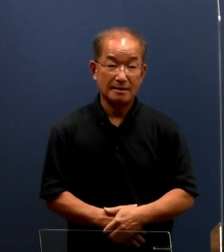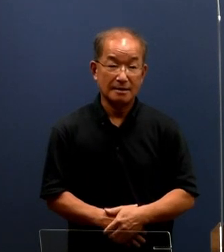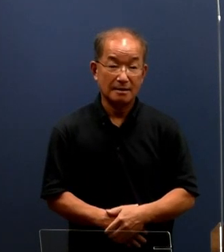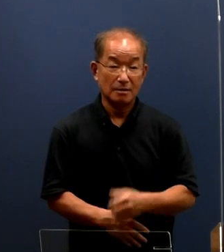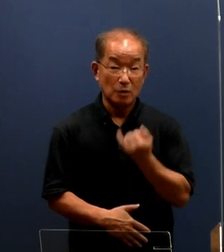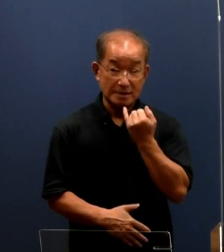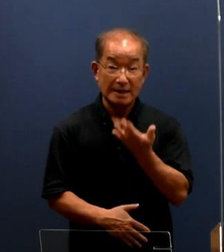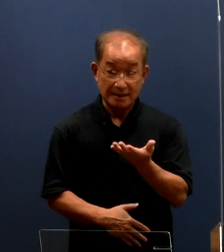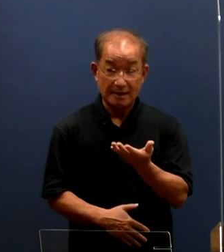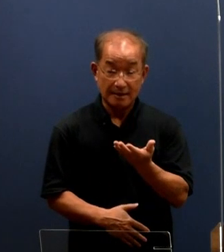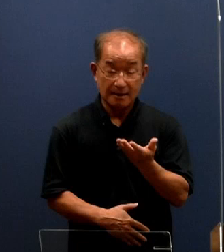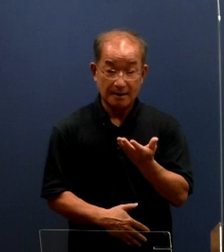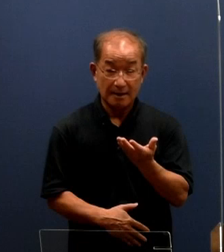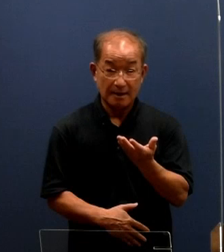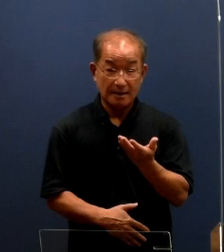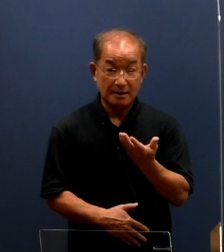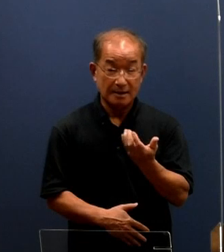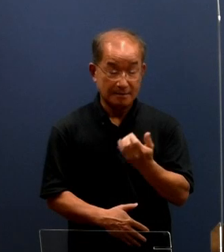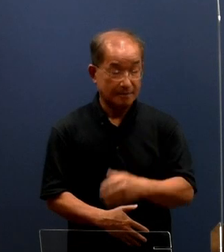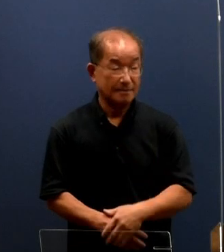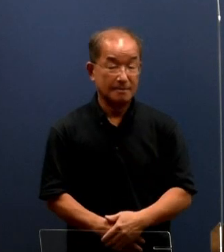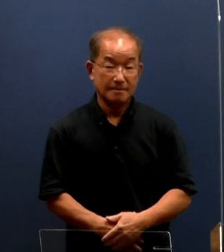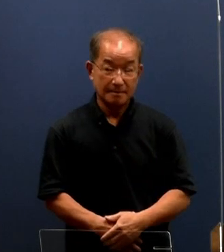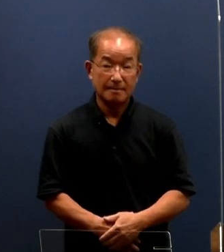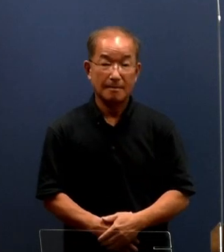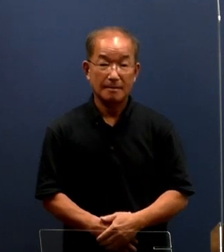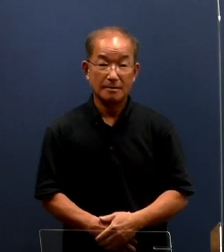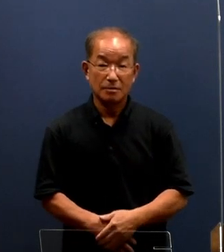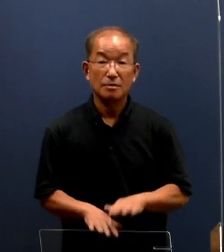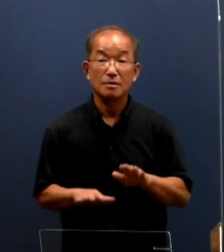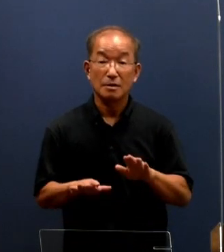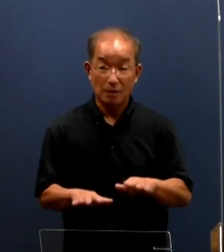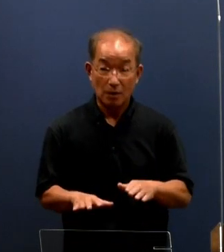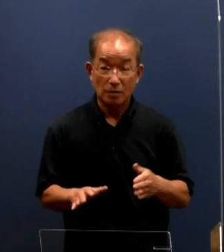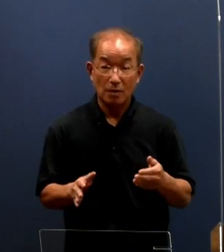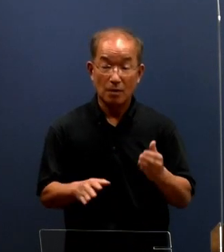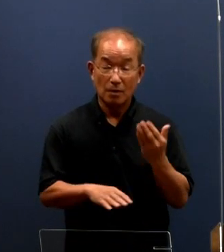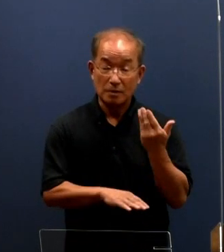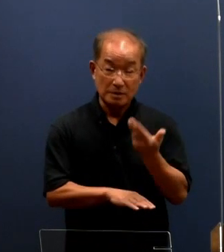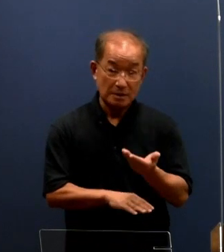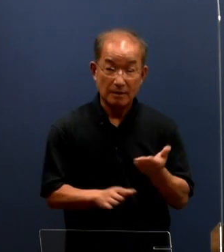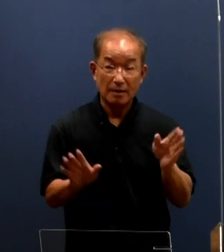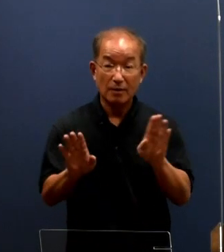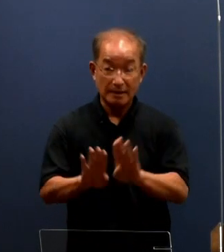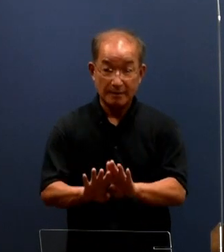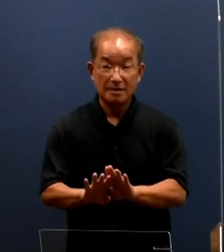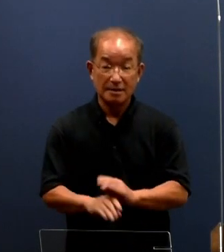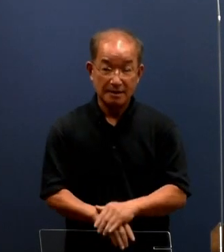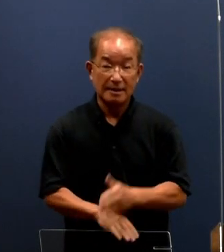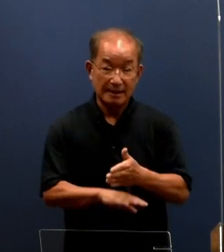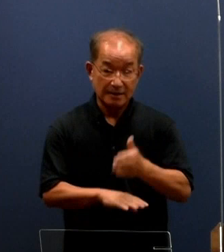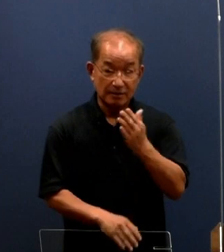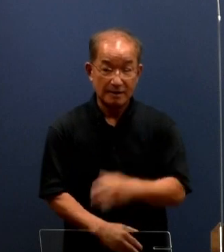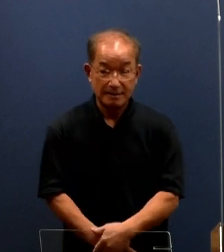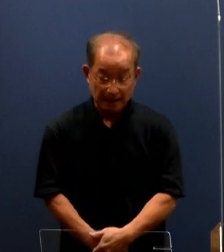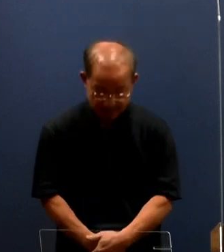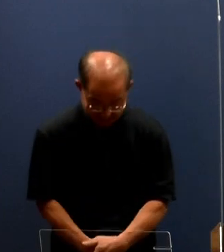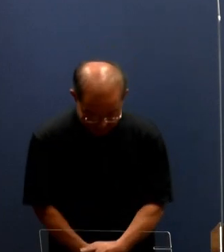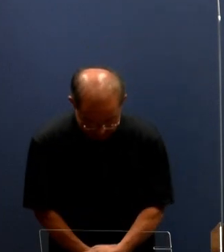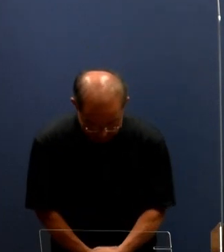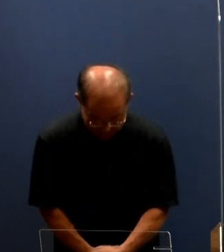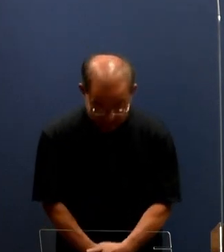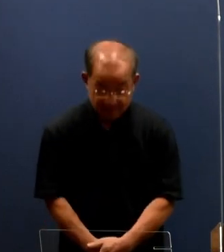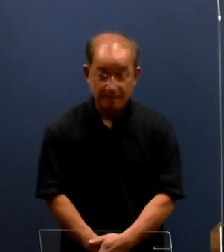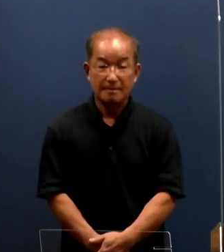しょうか。知事よろしいでしょうか。それでは定例記者会見終了させていただきます。ありがとうございました、 はい、ありがとうございました。